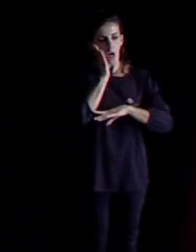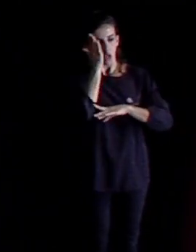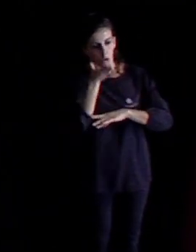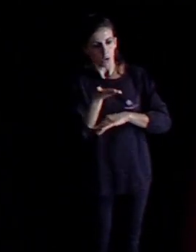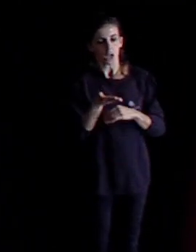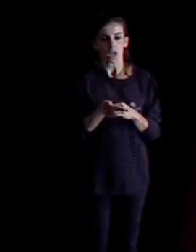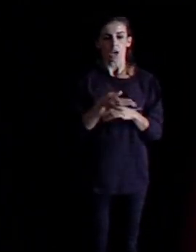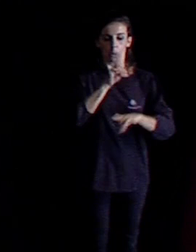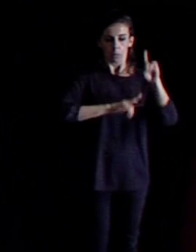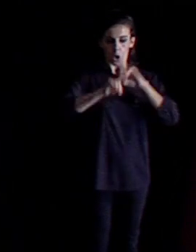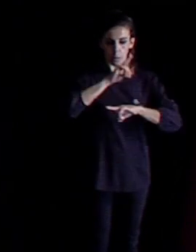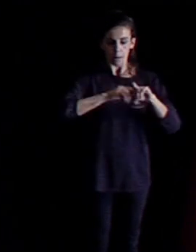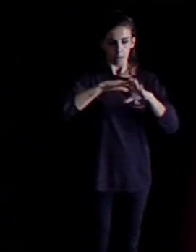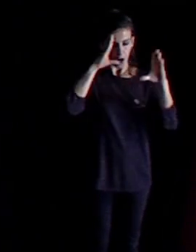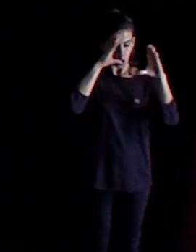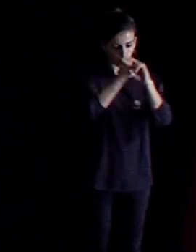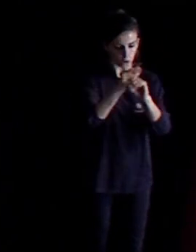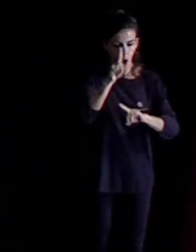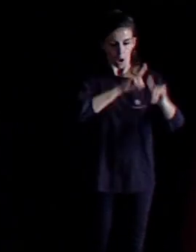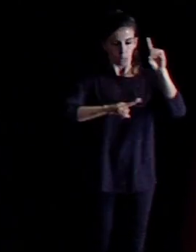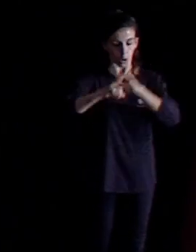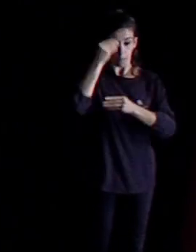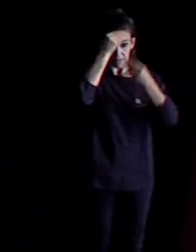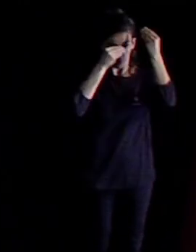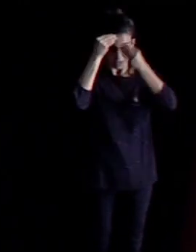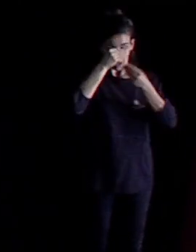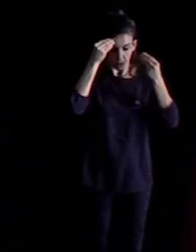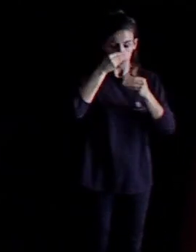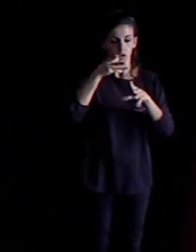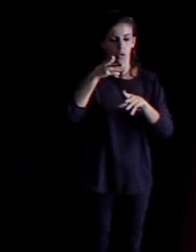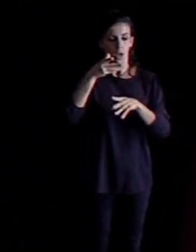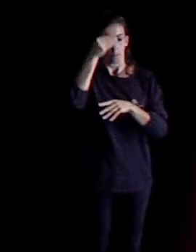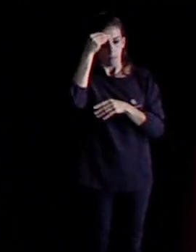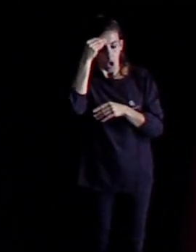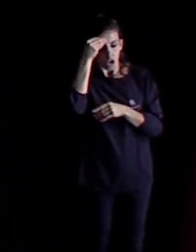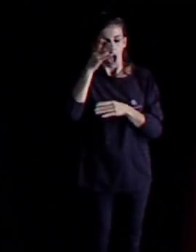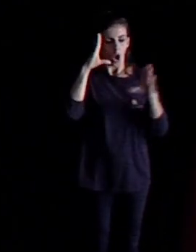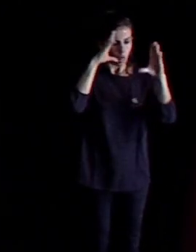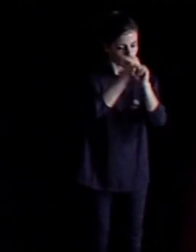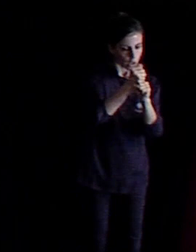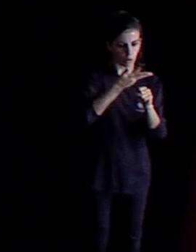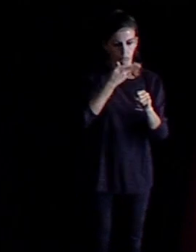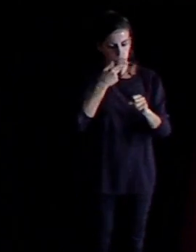para dormir, problemas de concentración, problemas cognitivos en líneas generales, de memoria, concentración y todo lo demás.